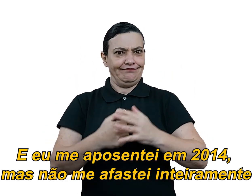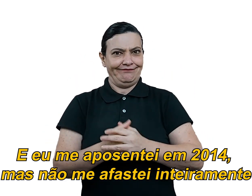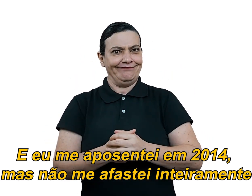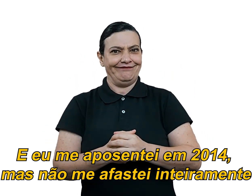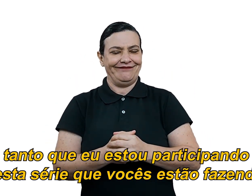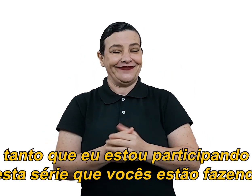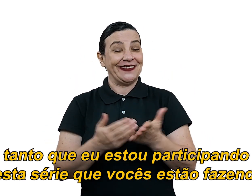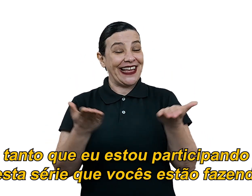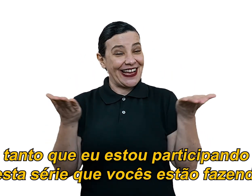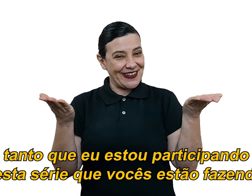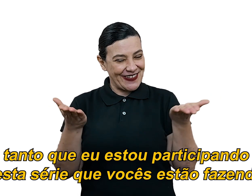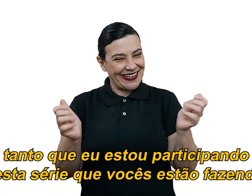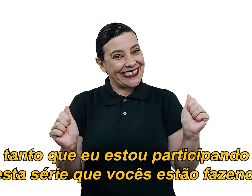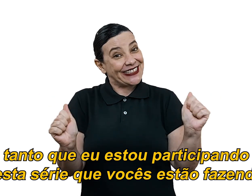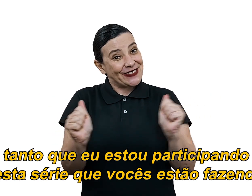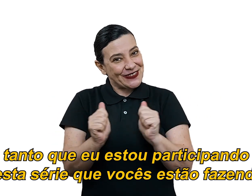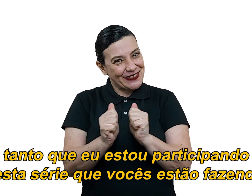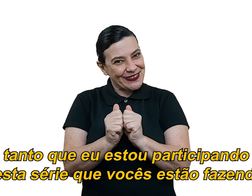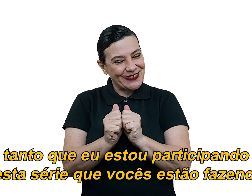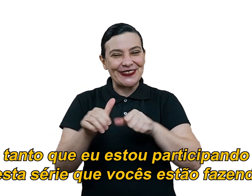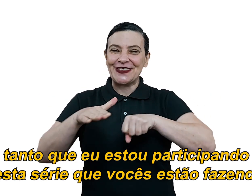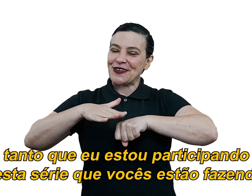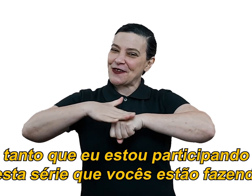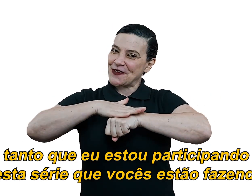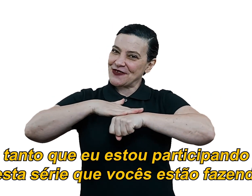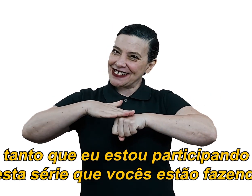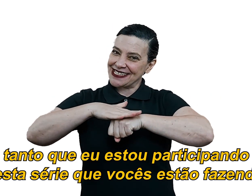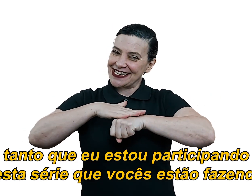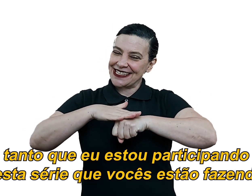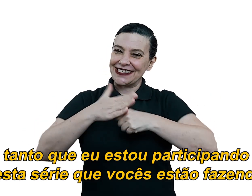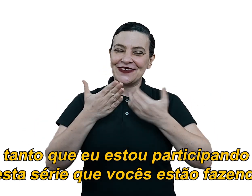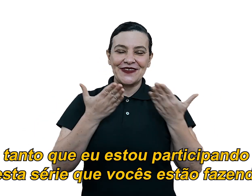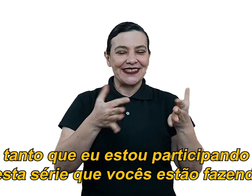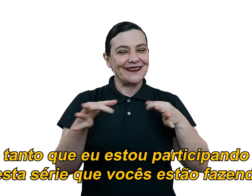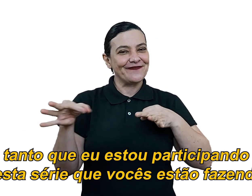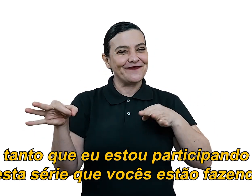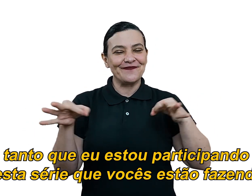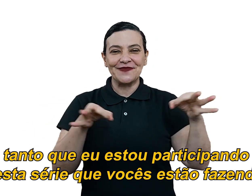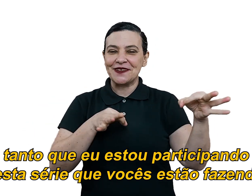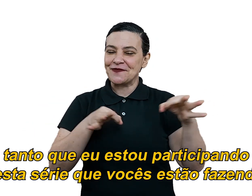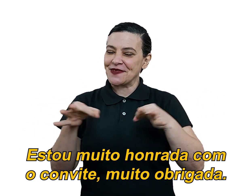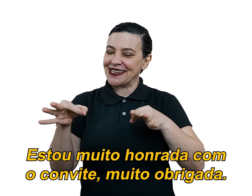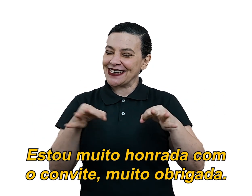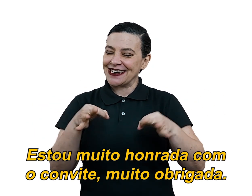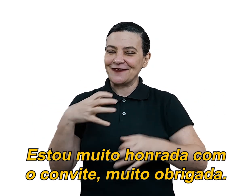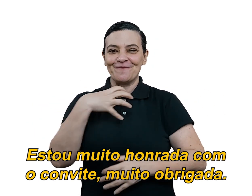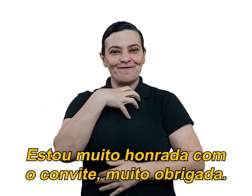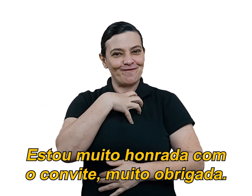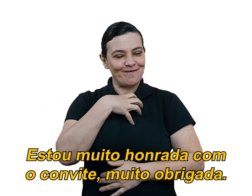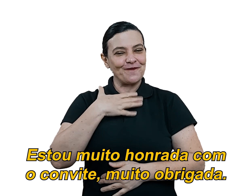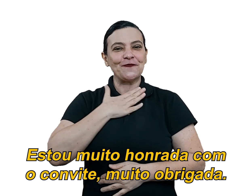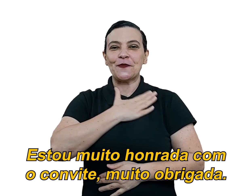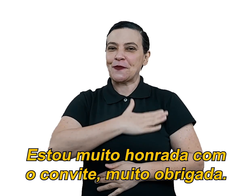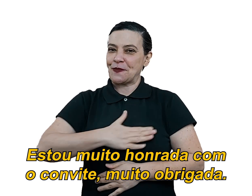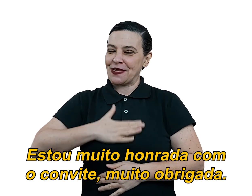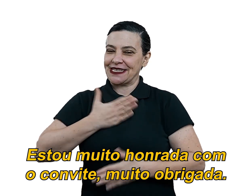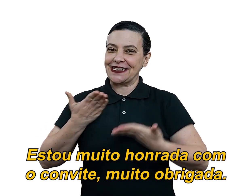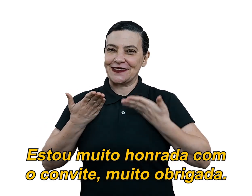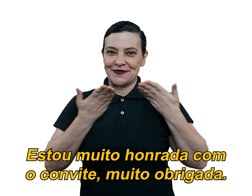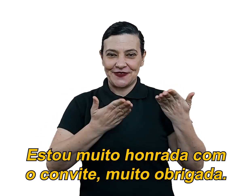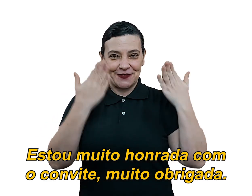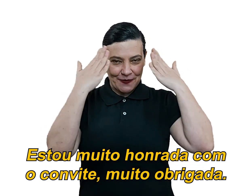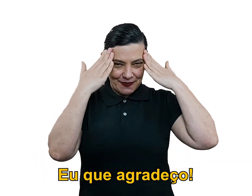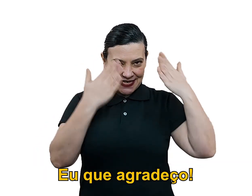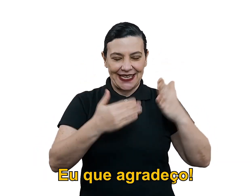afastei inteiramente, tanto que estou participando dessa série que vocês estão fazendo. Estou muito honrada com o convite,